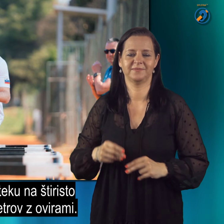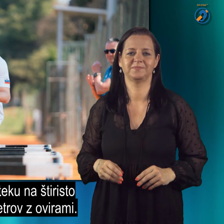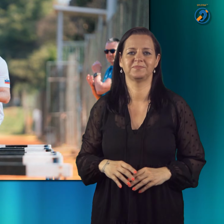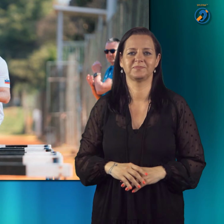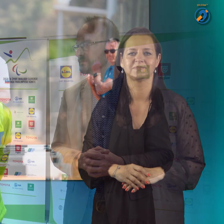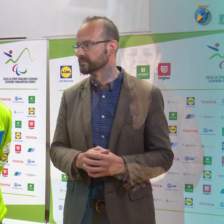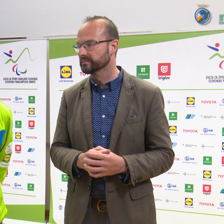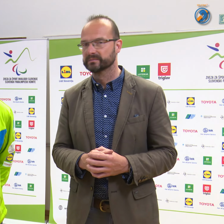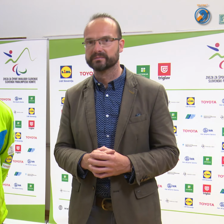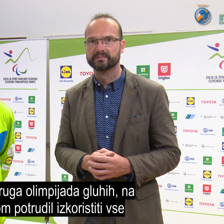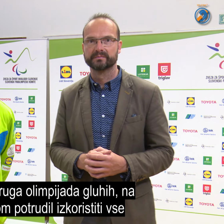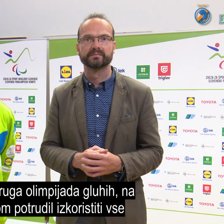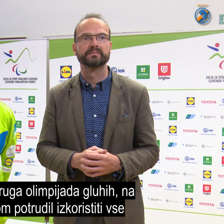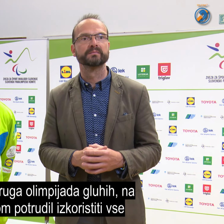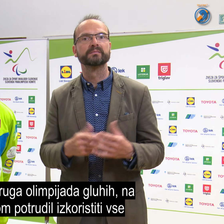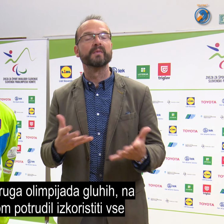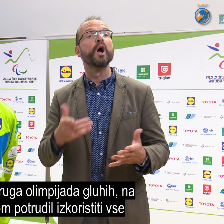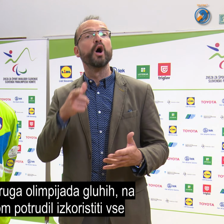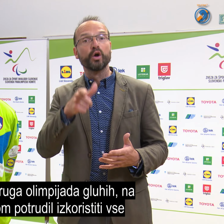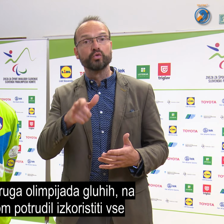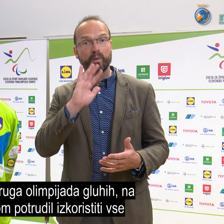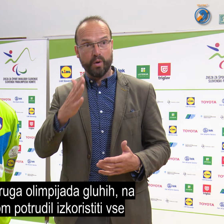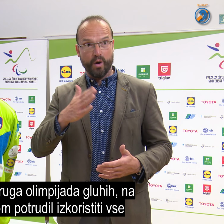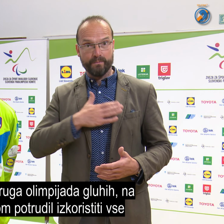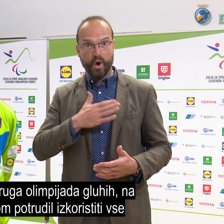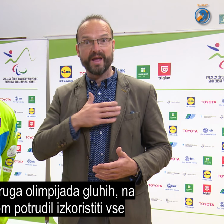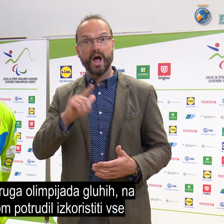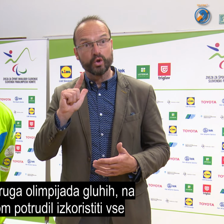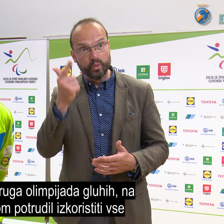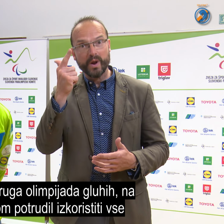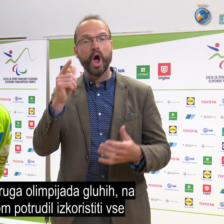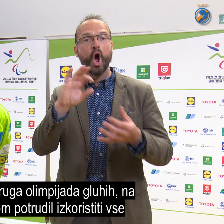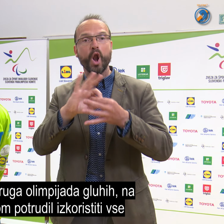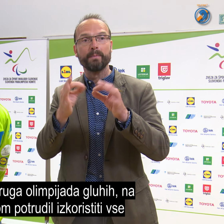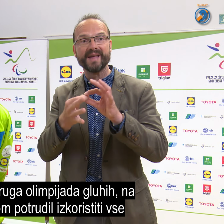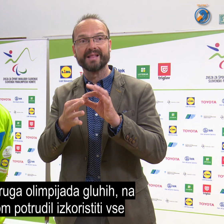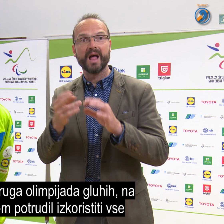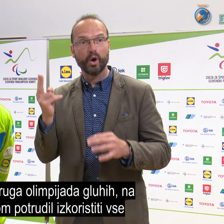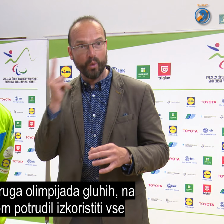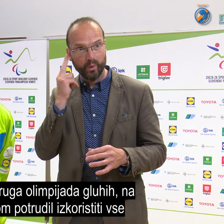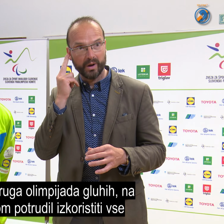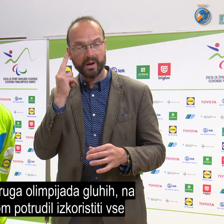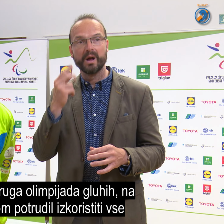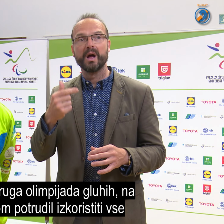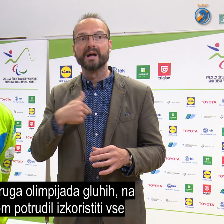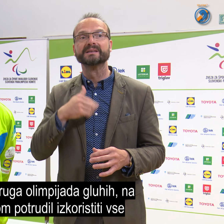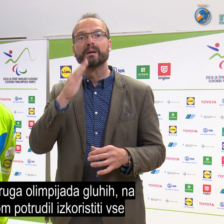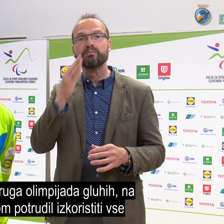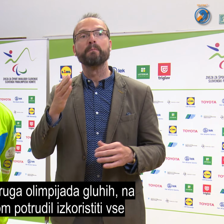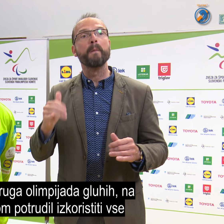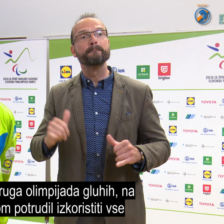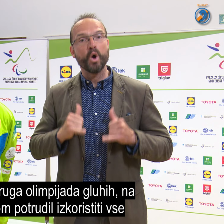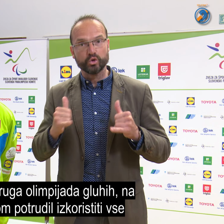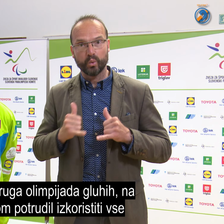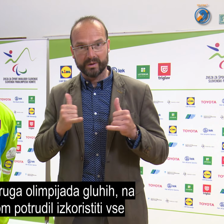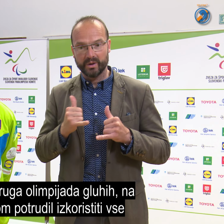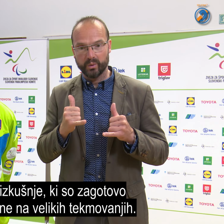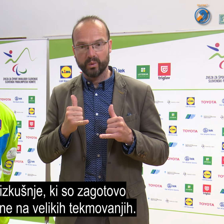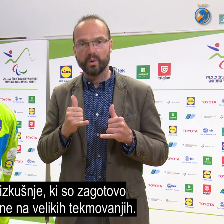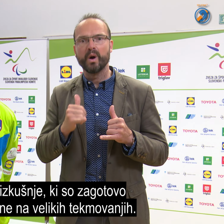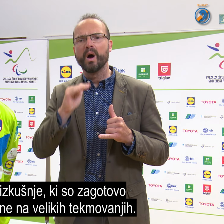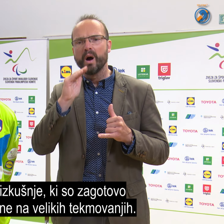ovirami. To bo moja druga olimpijada gluhih. Potrudil se bom, da bom unovčil